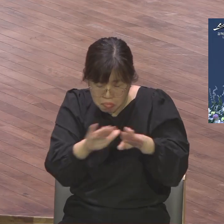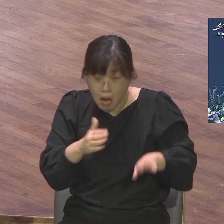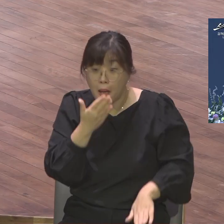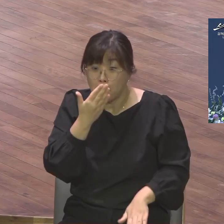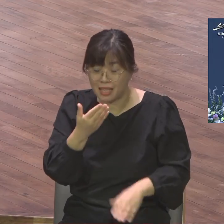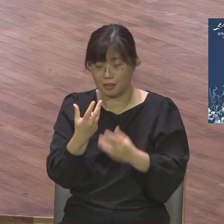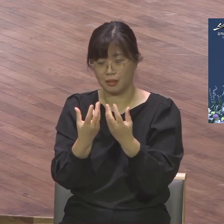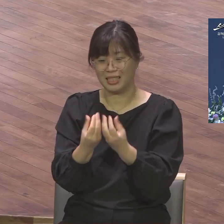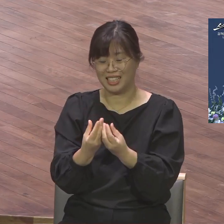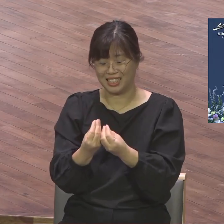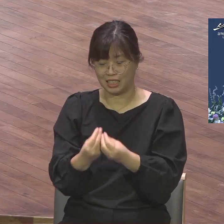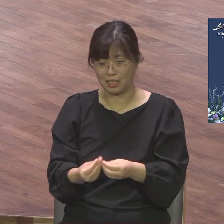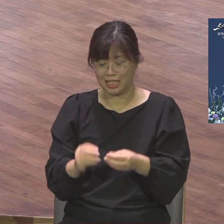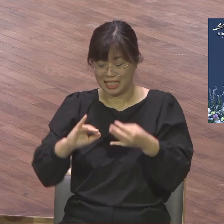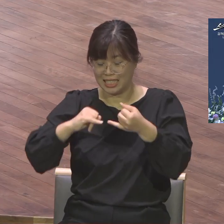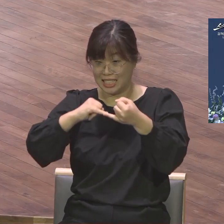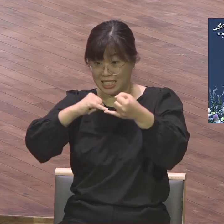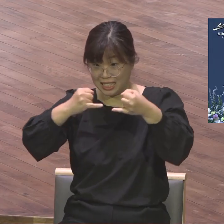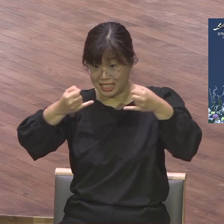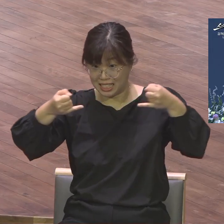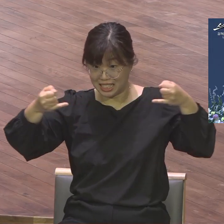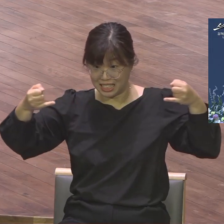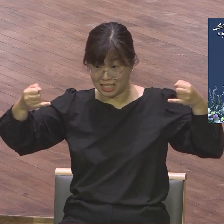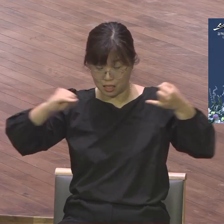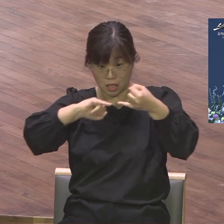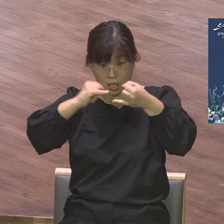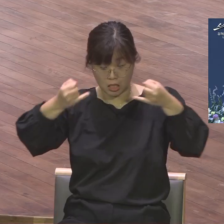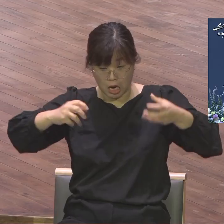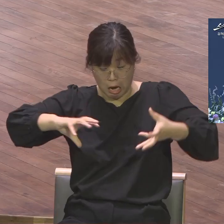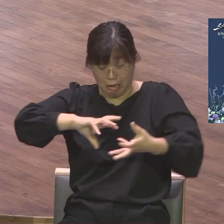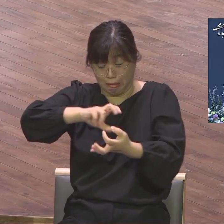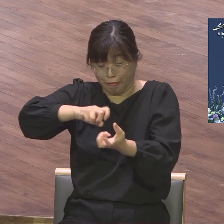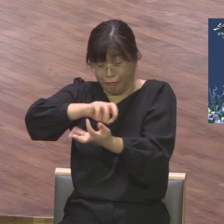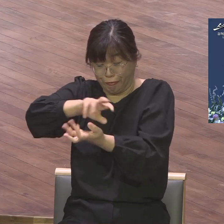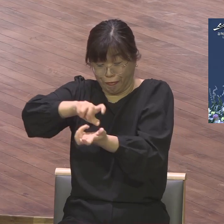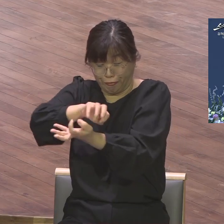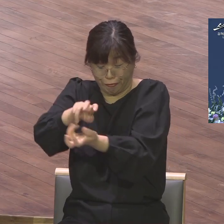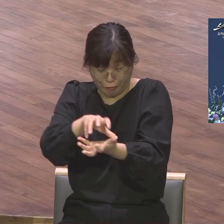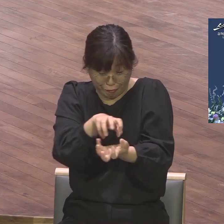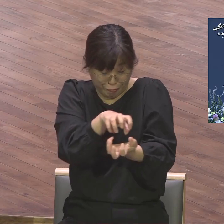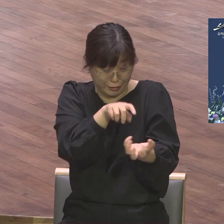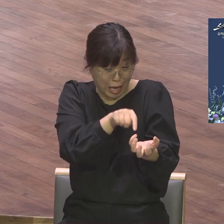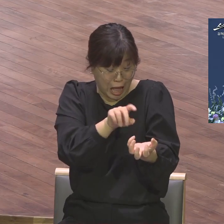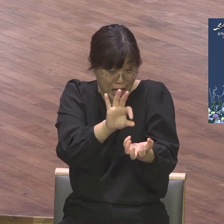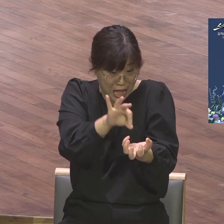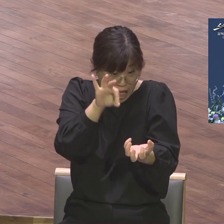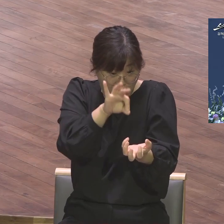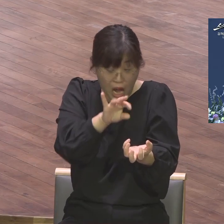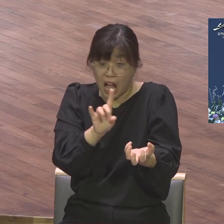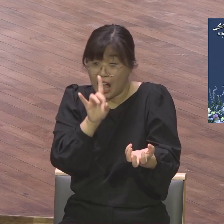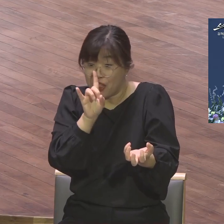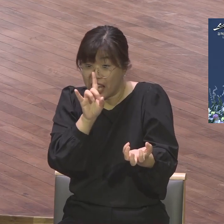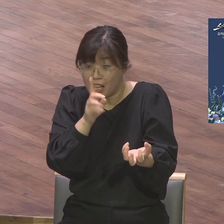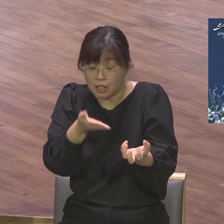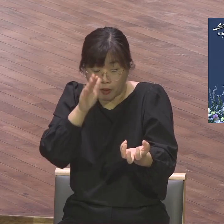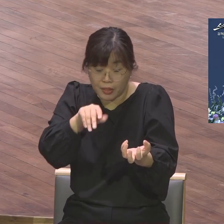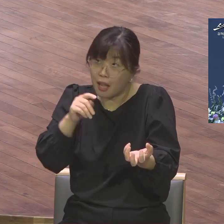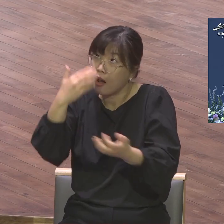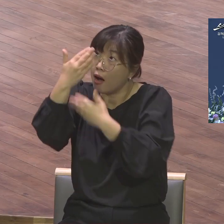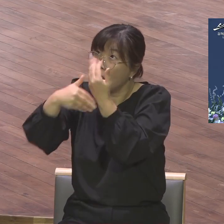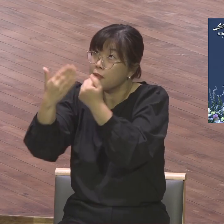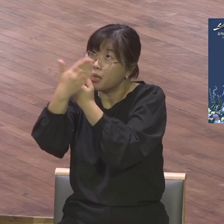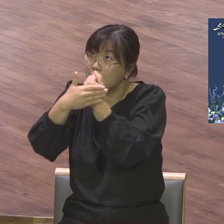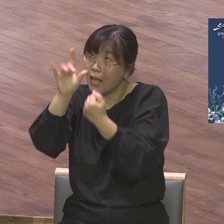실타래처럼 쫙 엉켜버린 이 것들이 쫙 그렇게 꼬였던 것 모든 것이 싹 다 하나님 은혜 임하면 풀리게